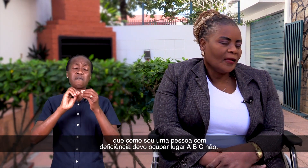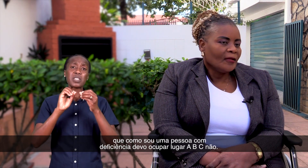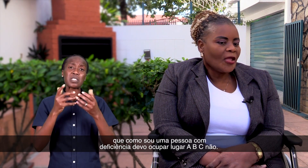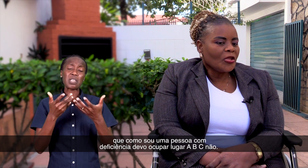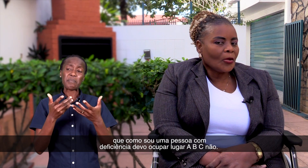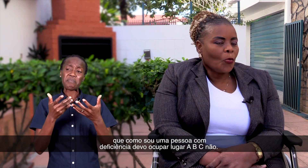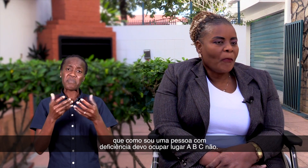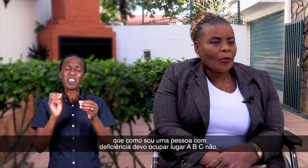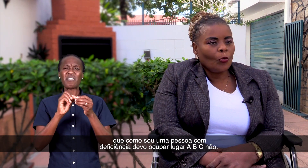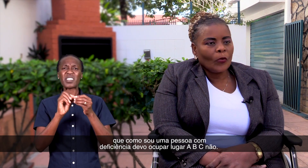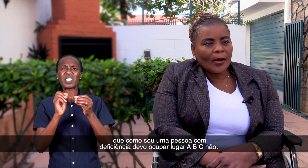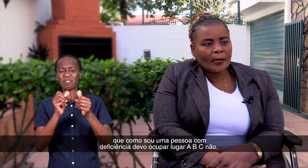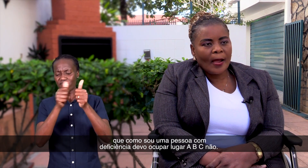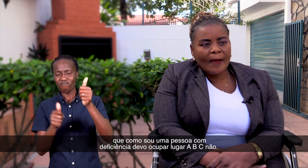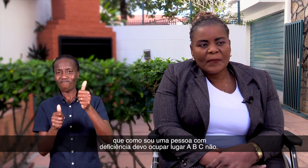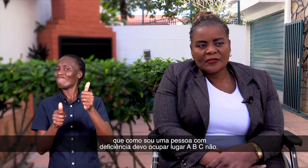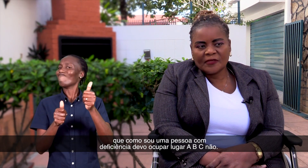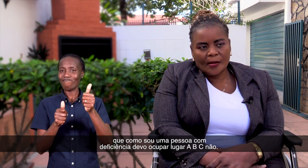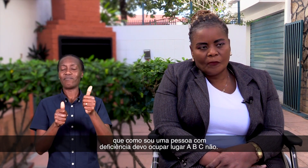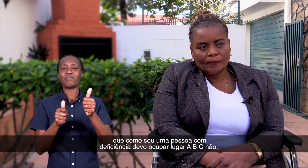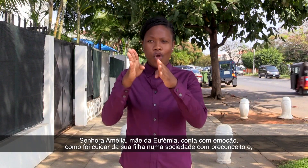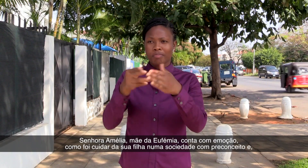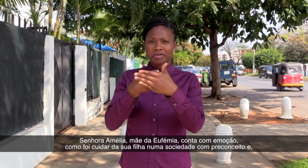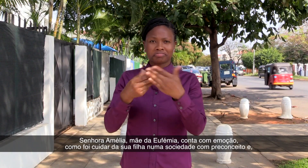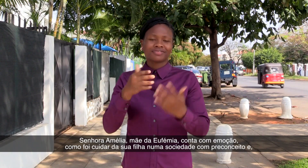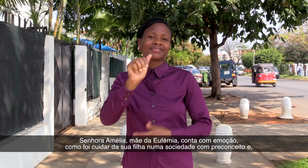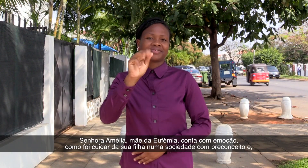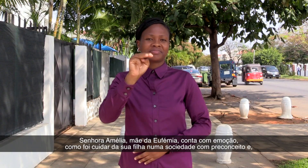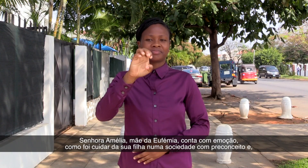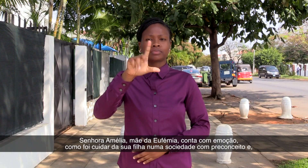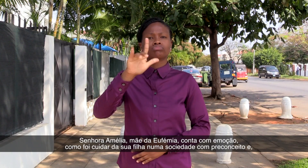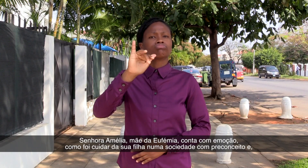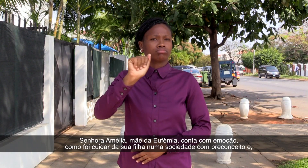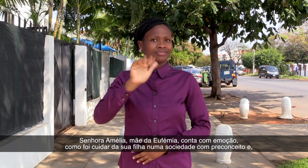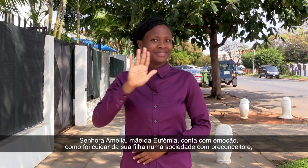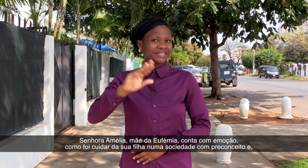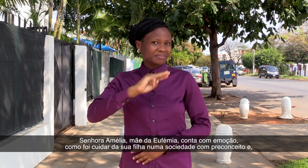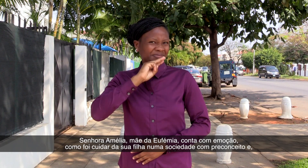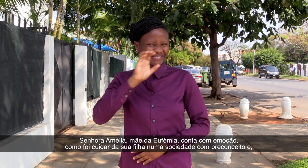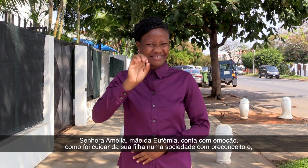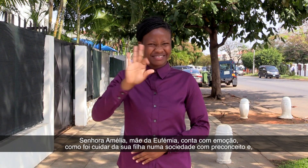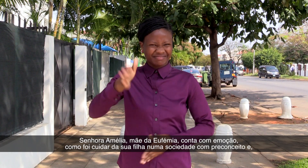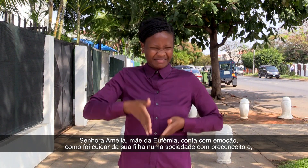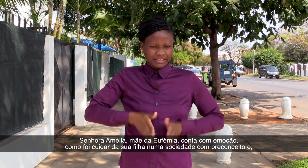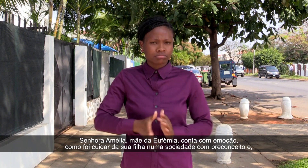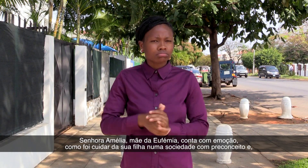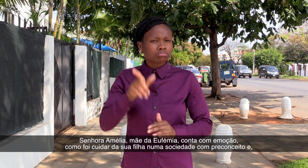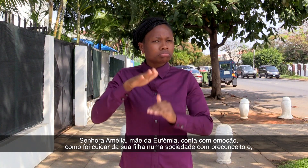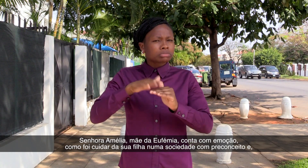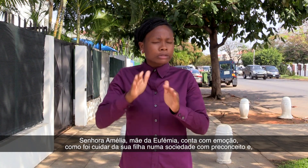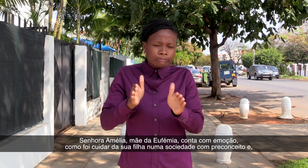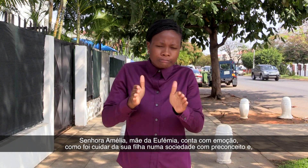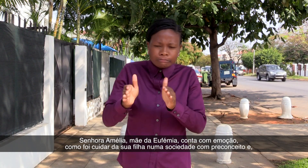deficiência, tem que ocupar o lugar A, B, C, não. Senhora Amélia, mãe da Eufêmia, conta